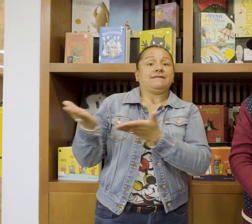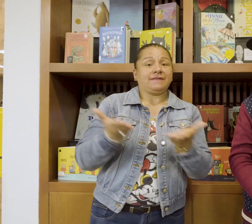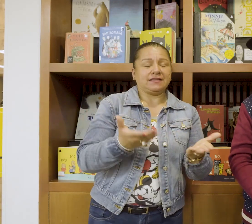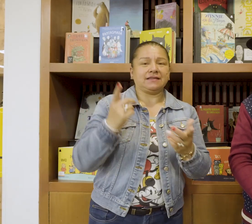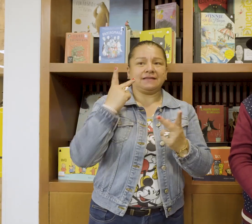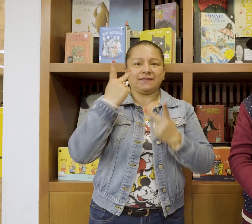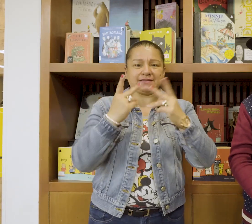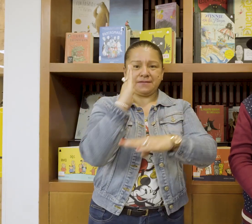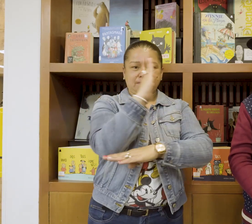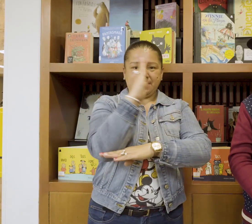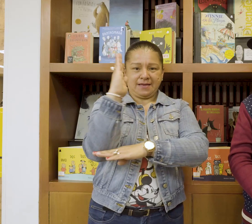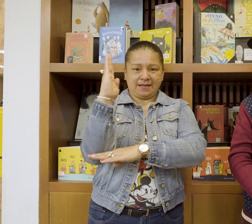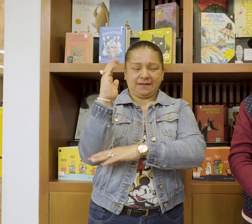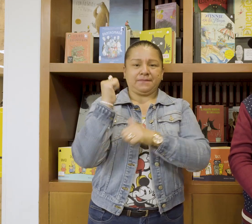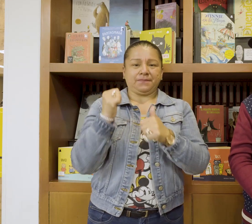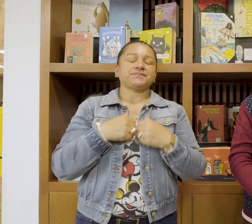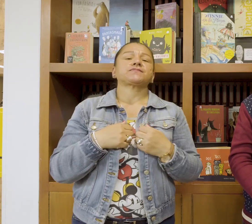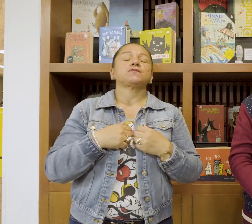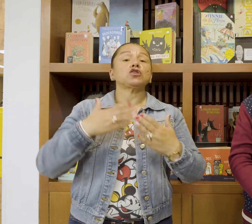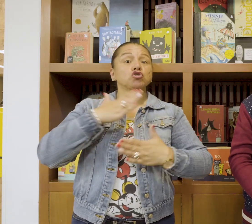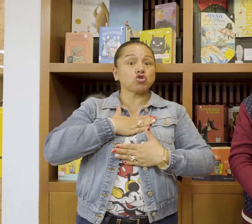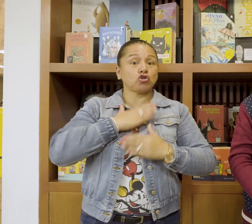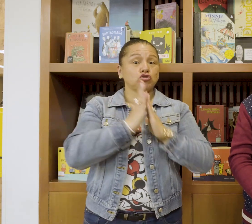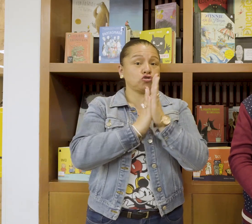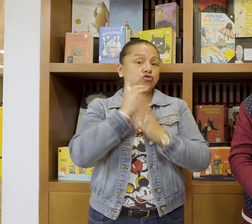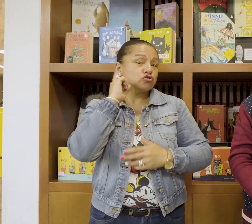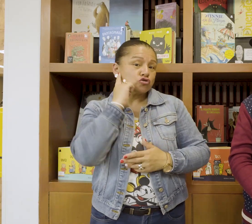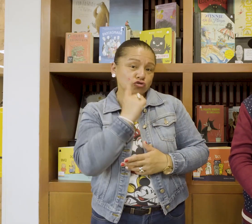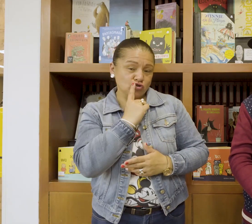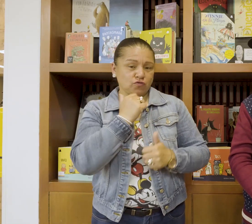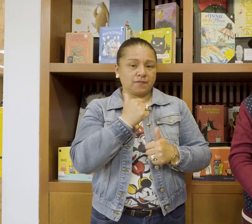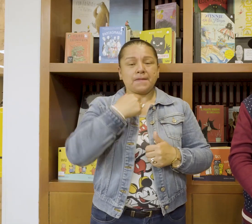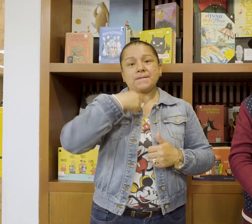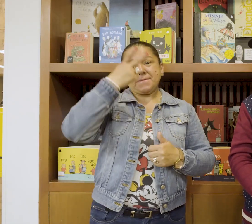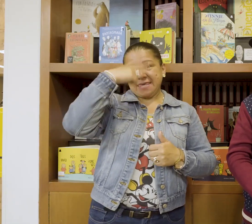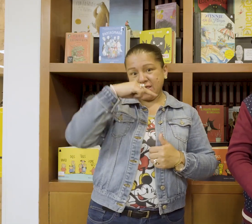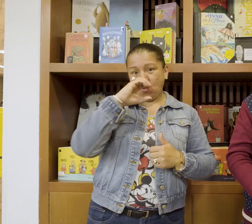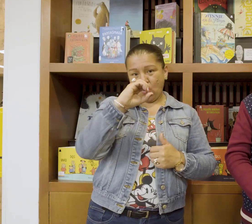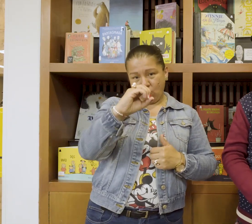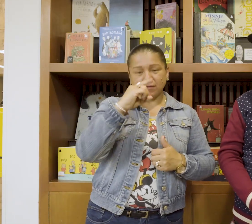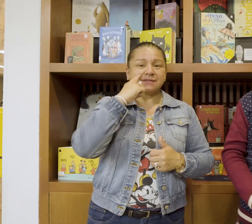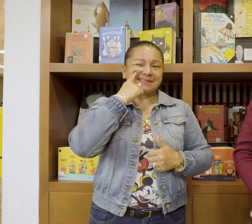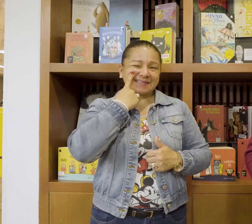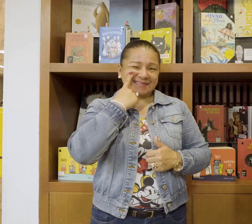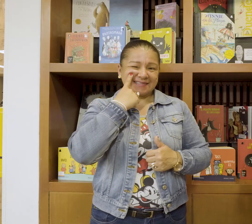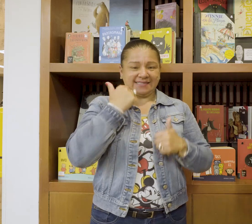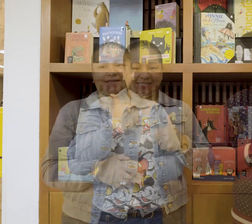estos espacios de la Biblioteca Luis Ángel Arango y tengo un hijo sordo, un niño sordo.